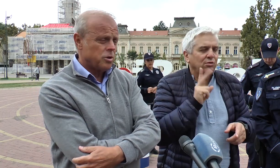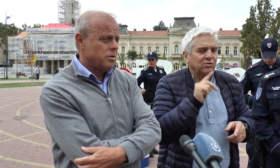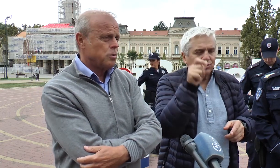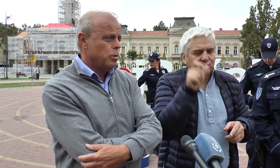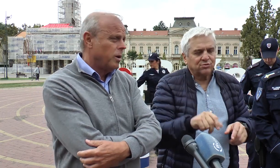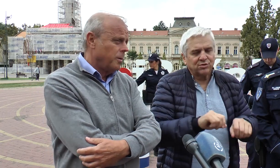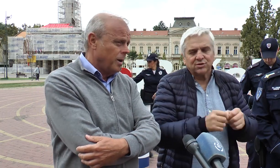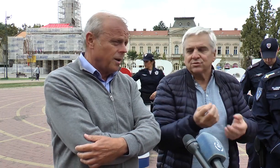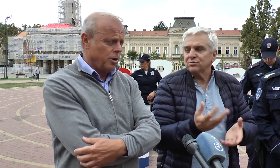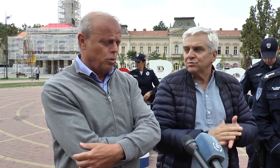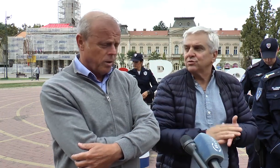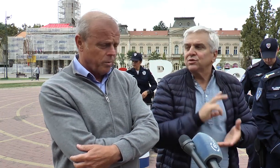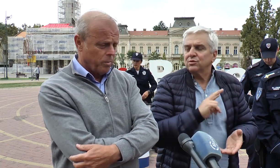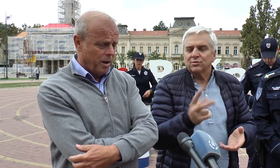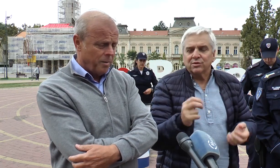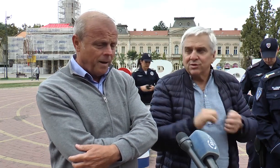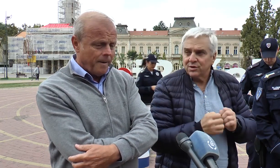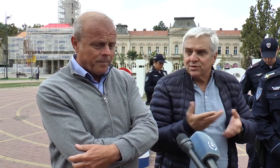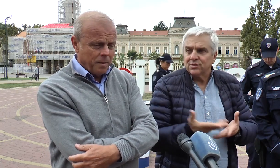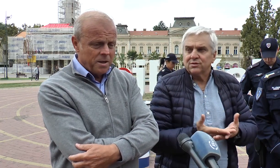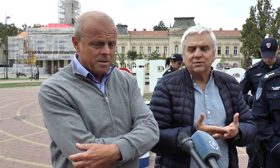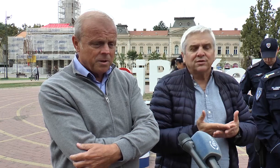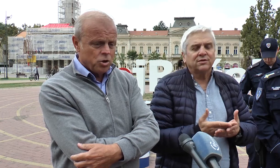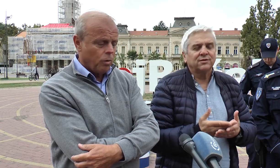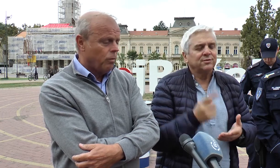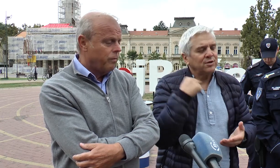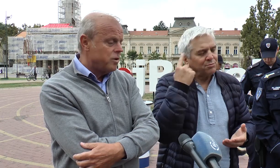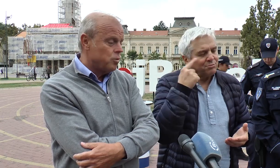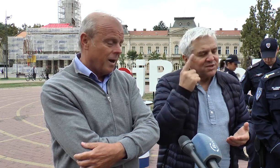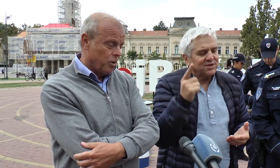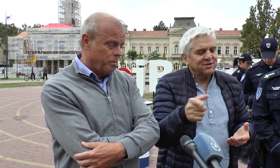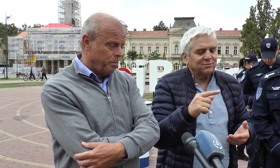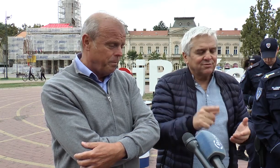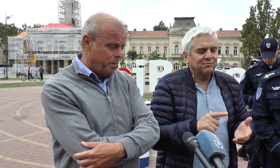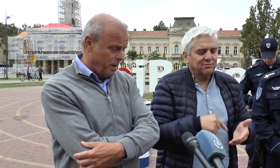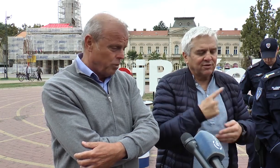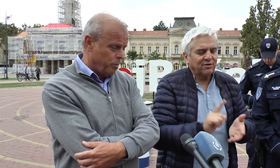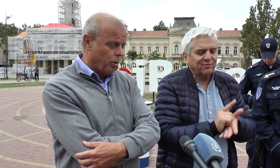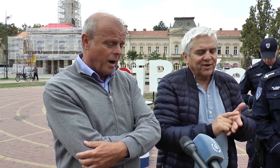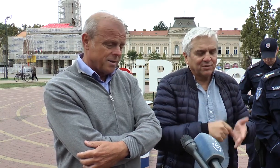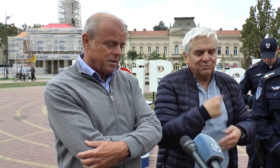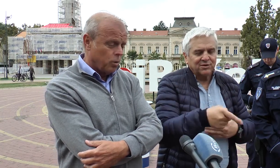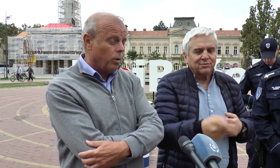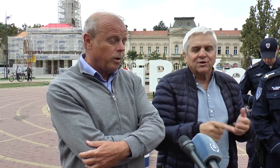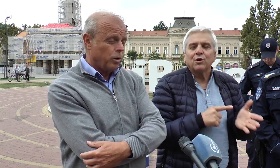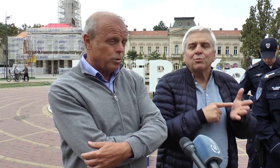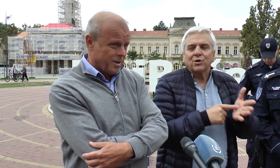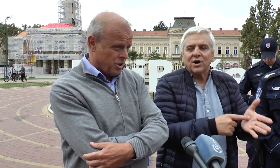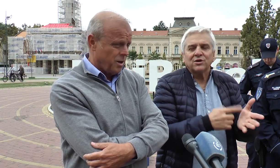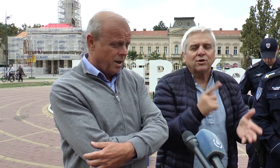a siketek és nagyothallók számára. Véleményem szerint ez már hamarosan megmutatkozik majd, hogy mennyire jelentős volt